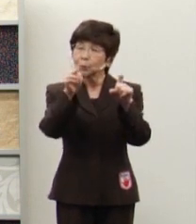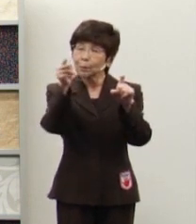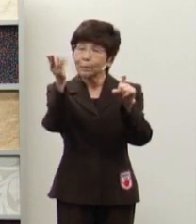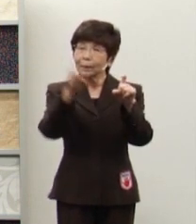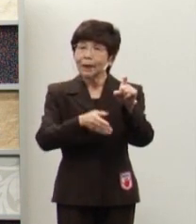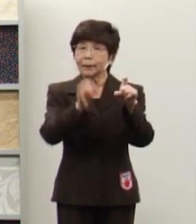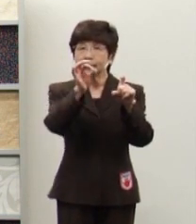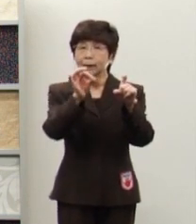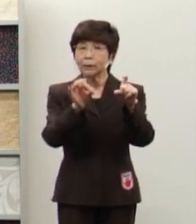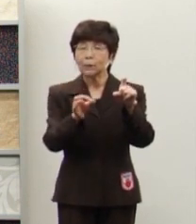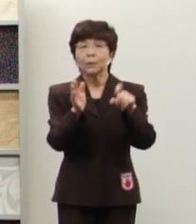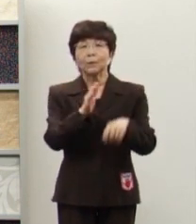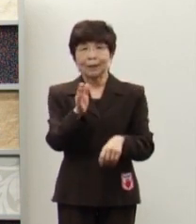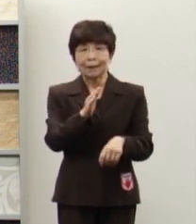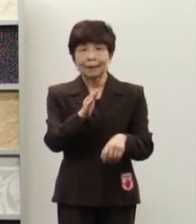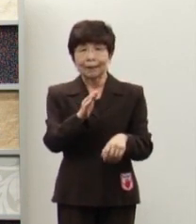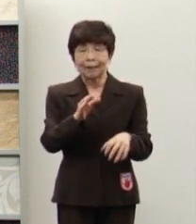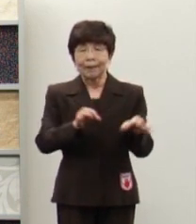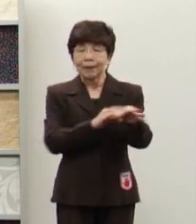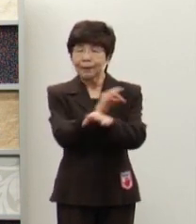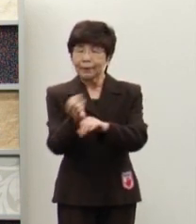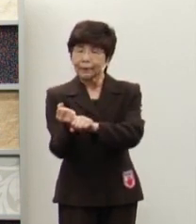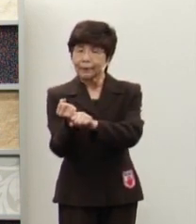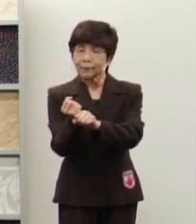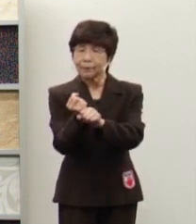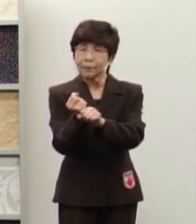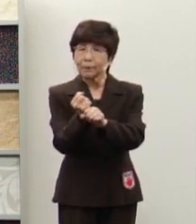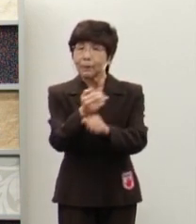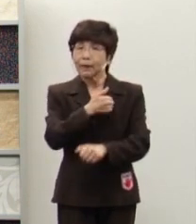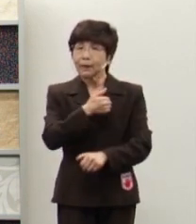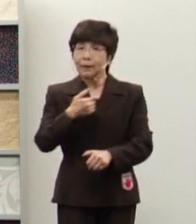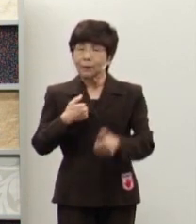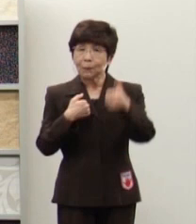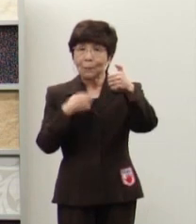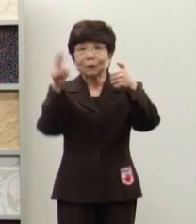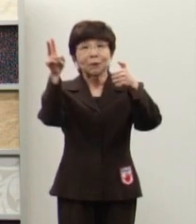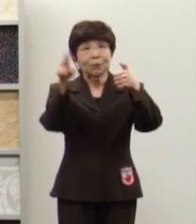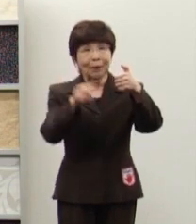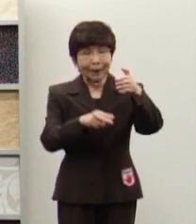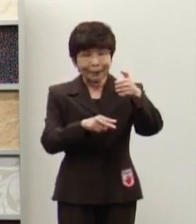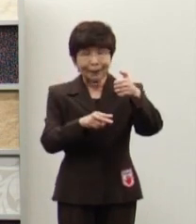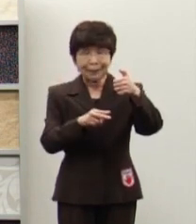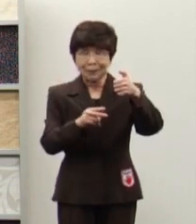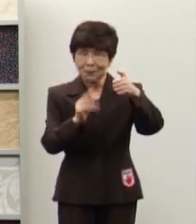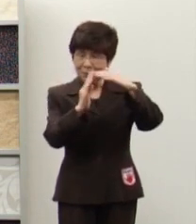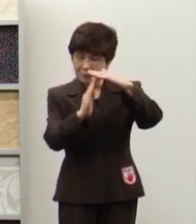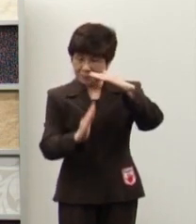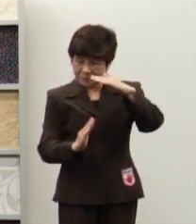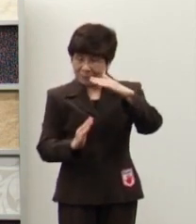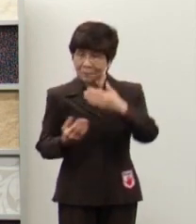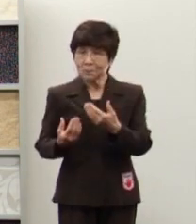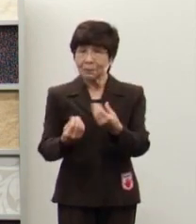となっており、経済回復を進めるための目安である 50% を大きく下回り続けております。